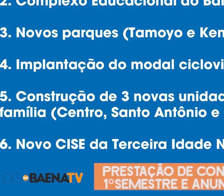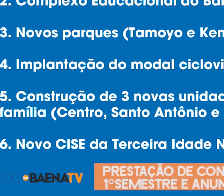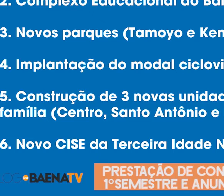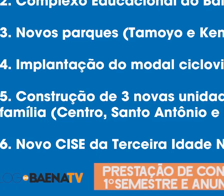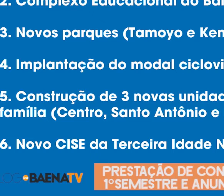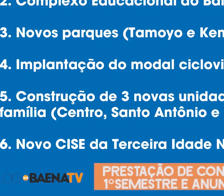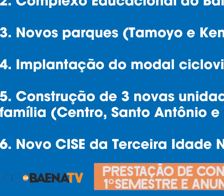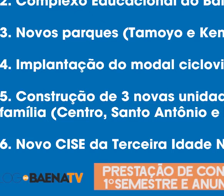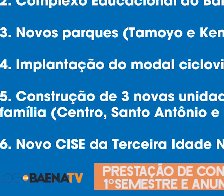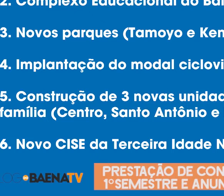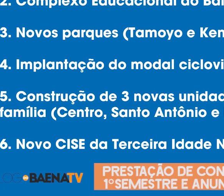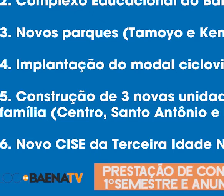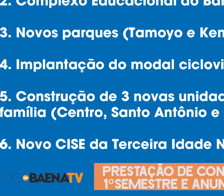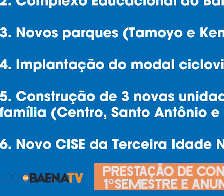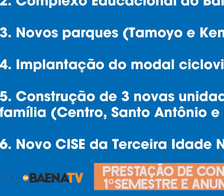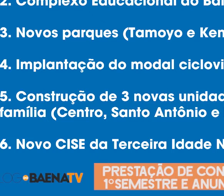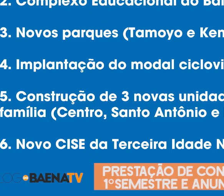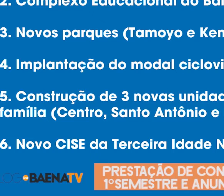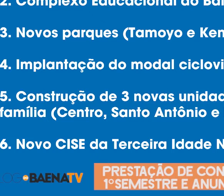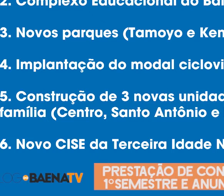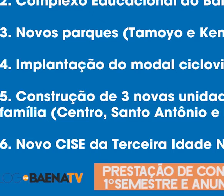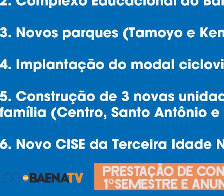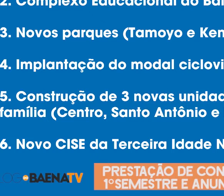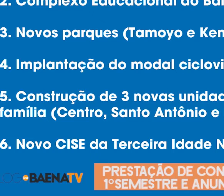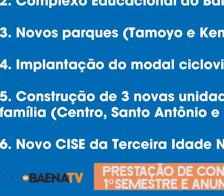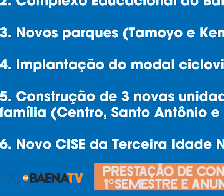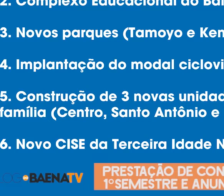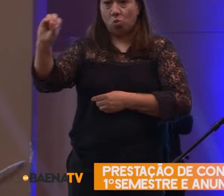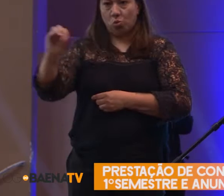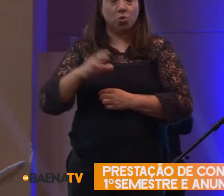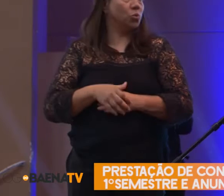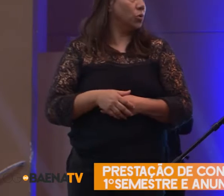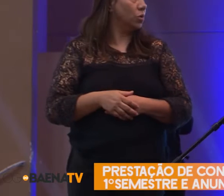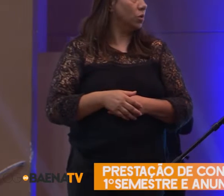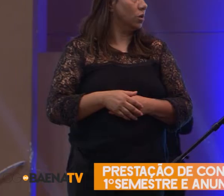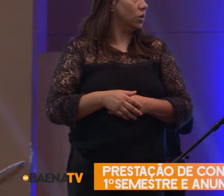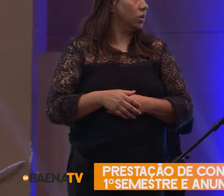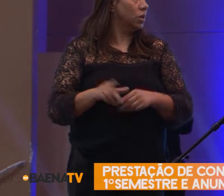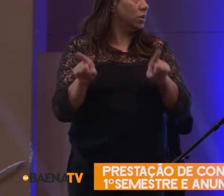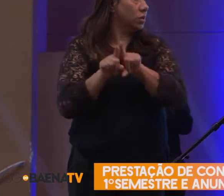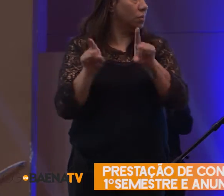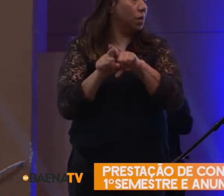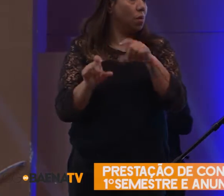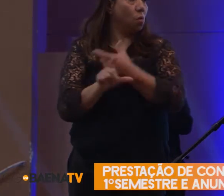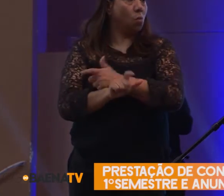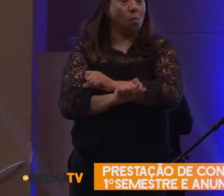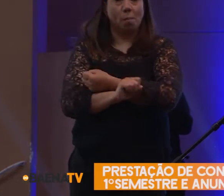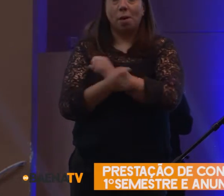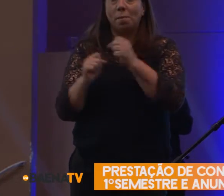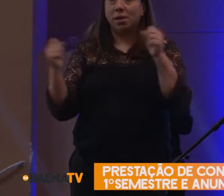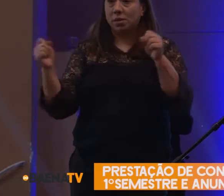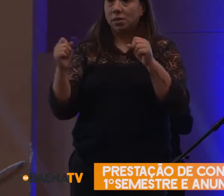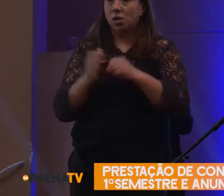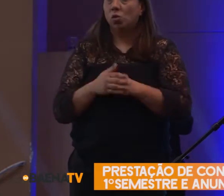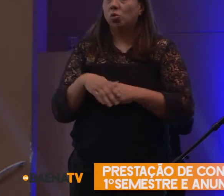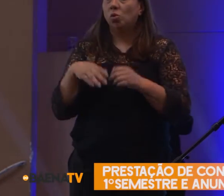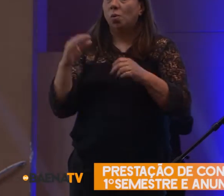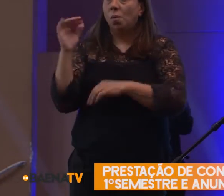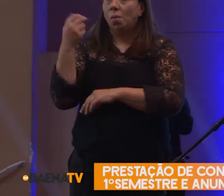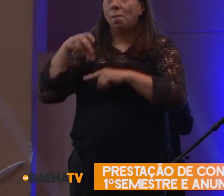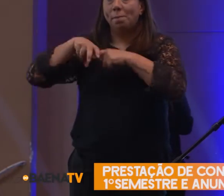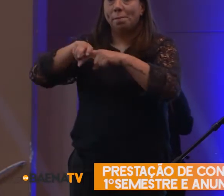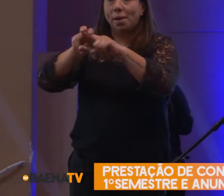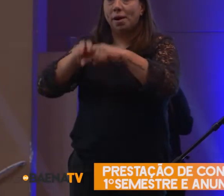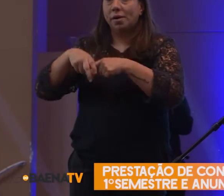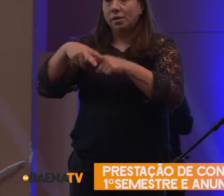Parque no espaço Tamoio, onde era o antigo Clube Tamoio, e uma ampliação do Parque Linear da Avenida Presidente